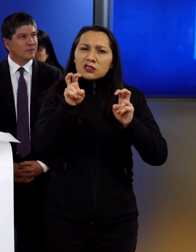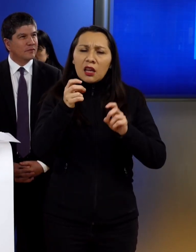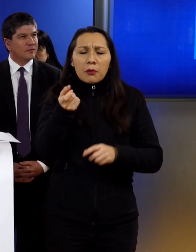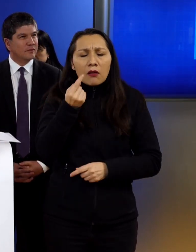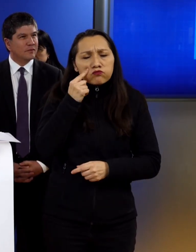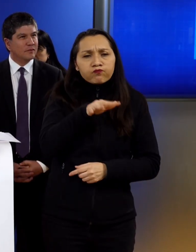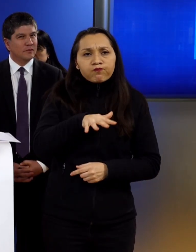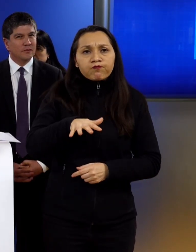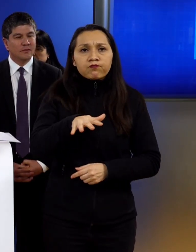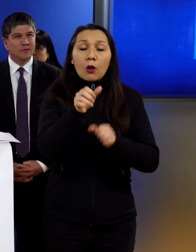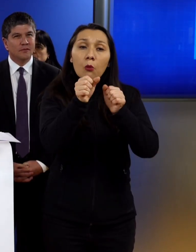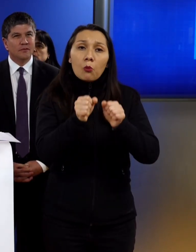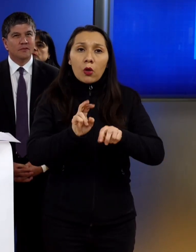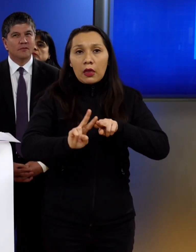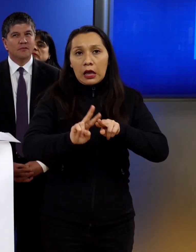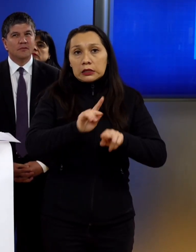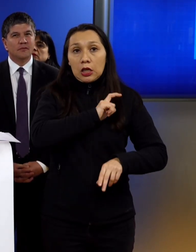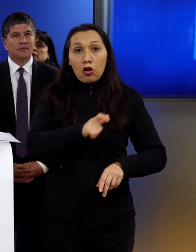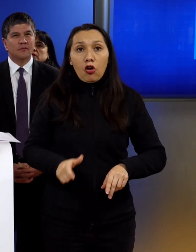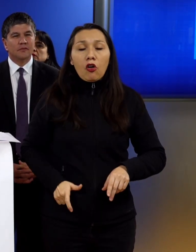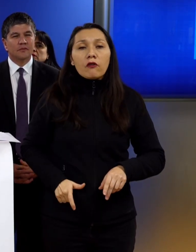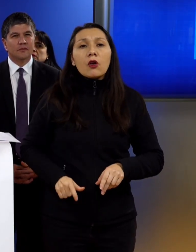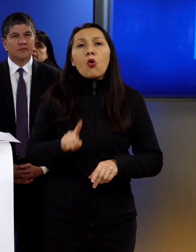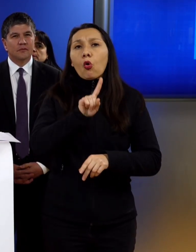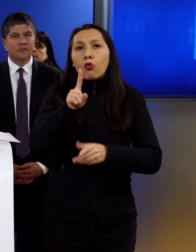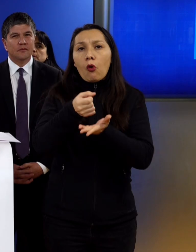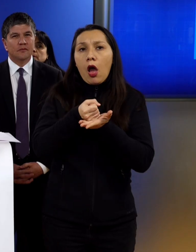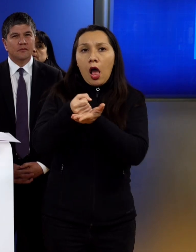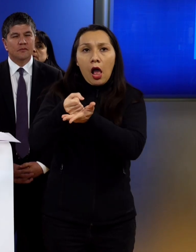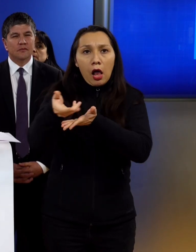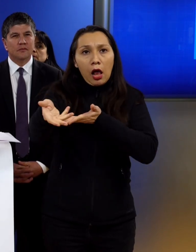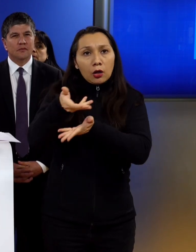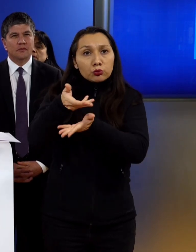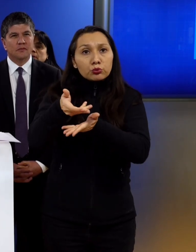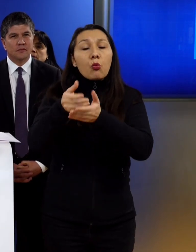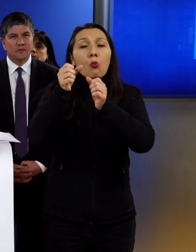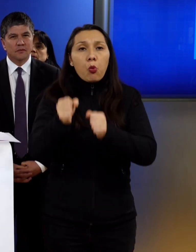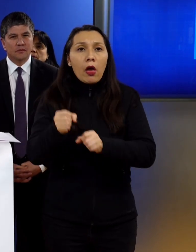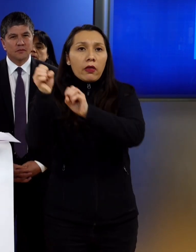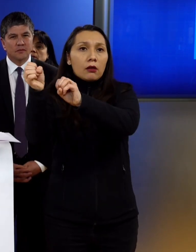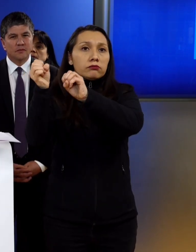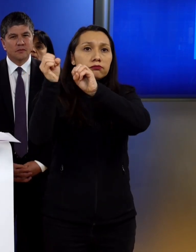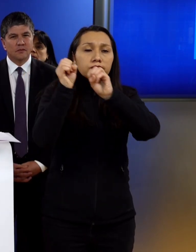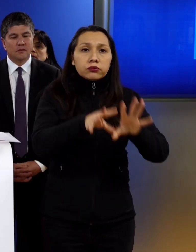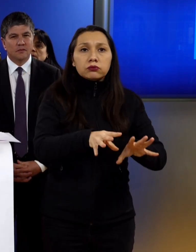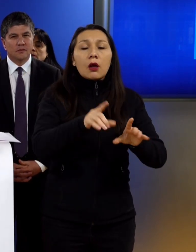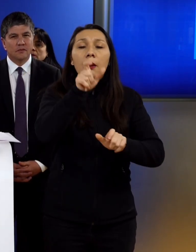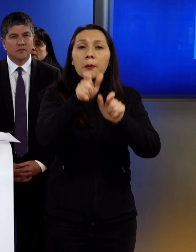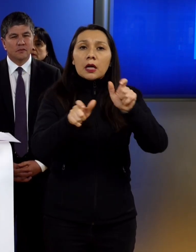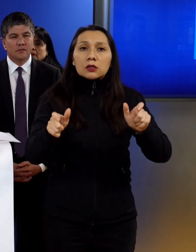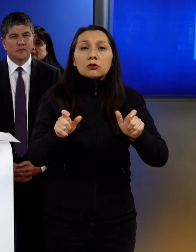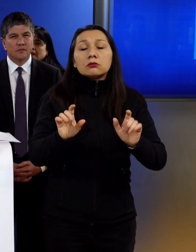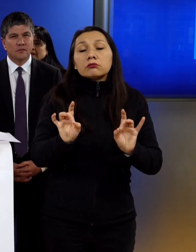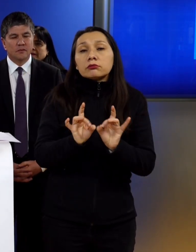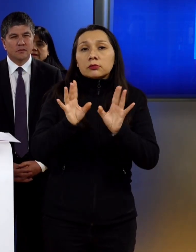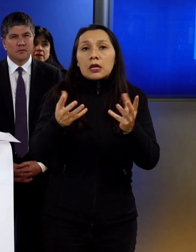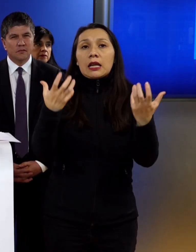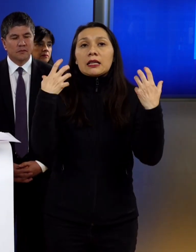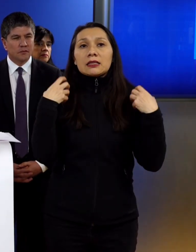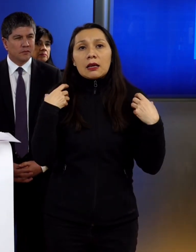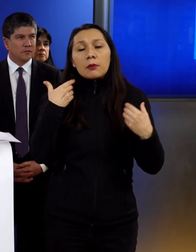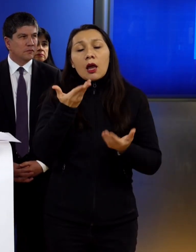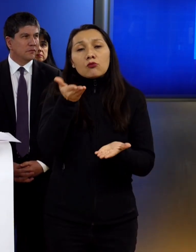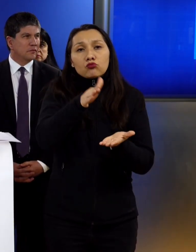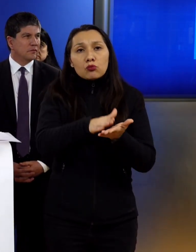escenario que podía haber analizado el gobierno, de hecho, de una no cooperación, ¿no?, de poder extraditar a eventuales responsables del crimen